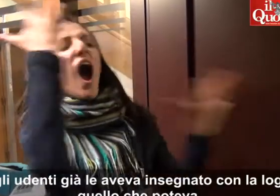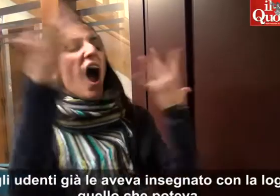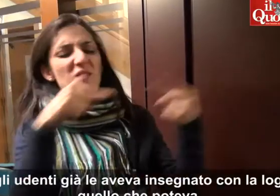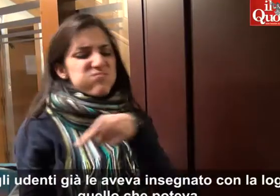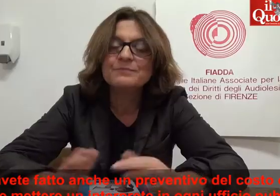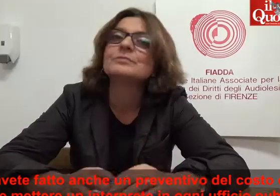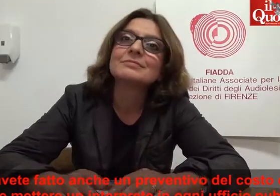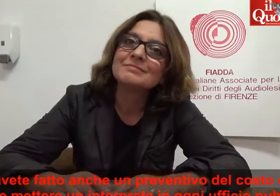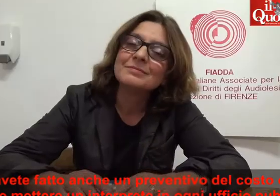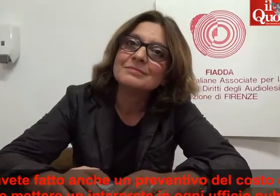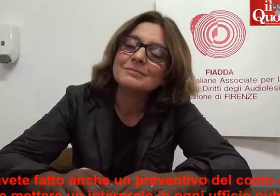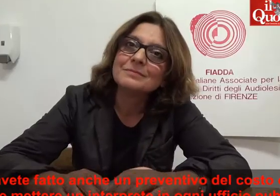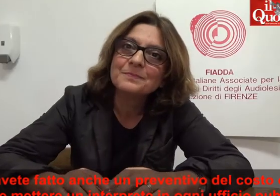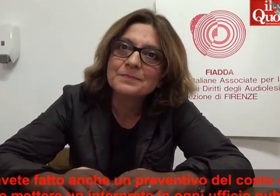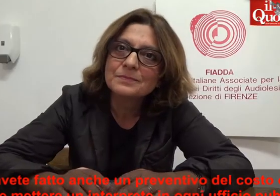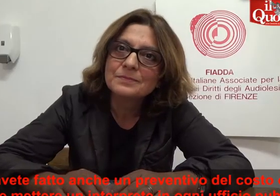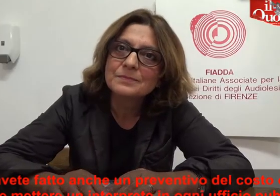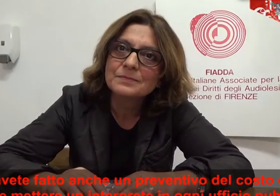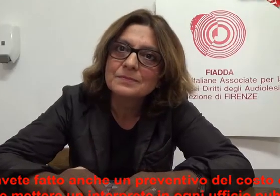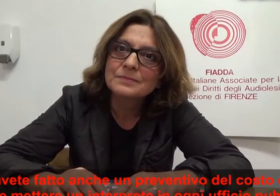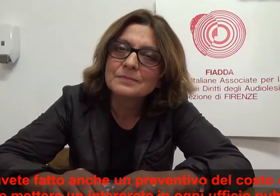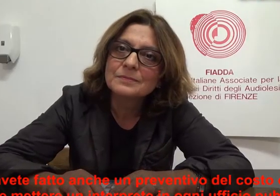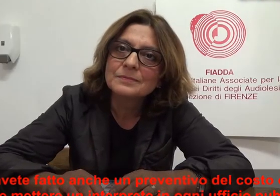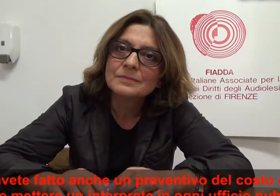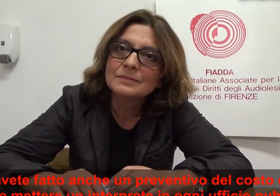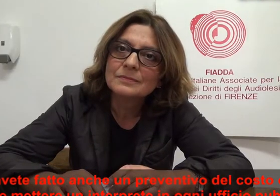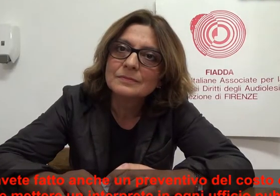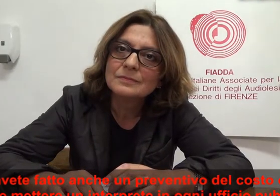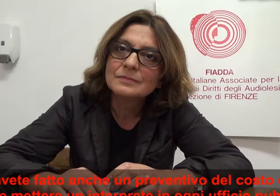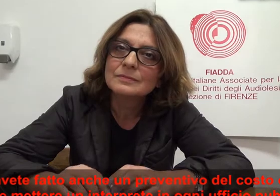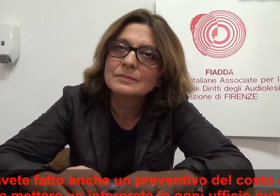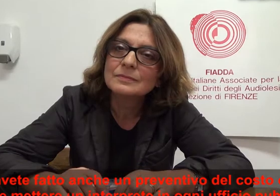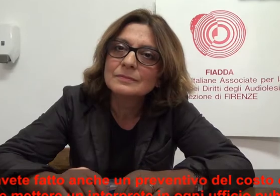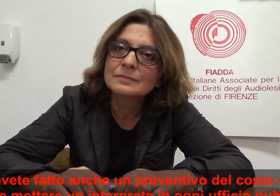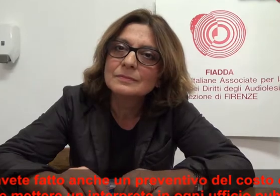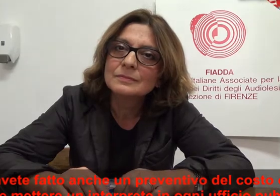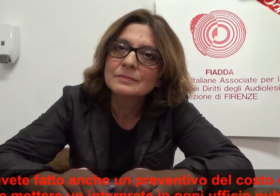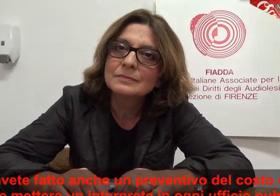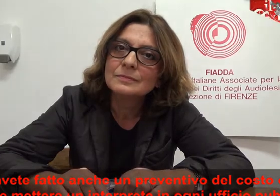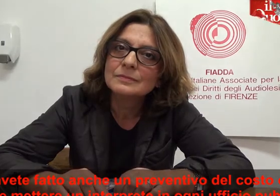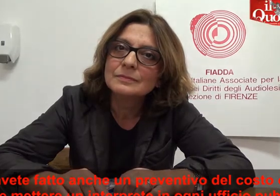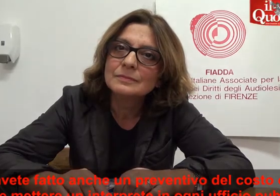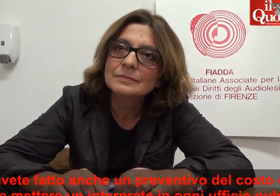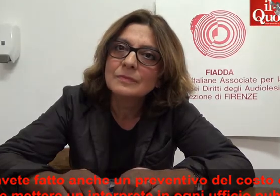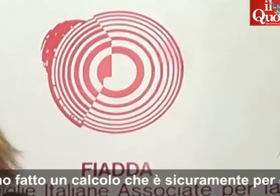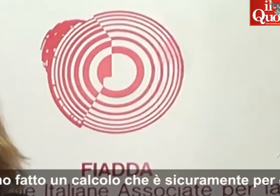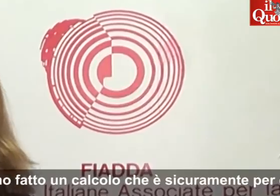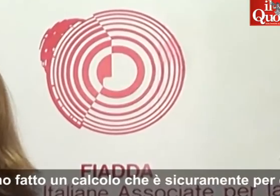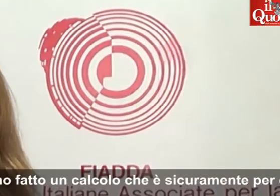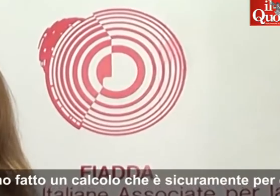poteva. Voi avete fatto anche un preventivo del costo che avrebbe mettere un interprete in ogni ufficio pubblico? Abbiamo fatto